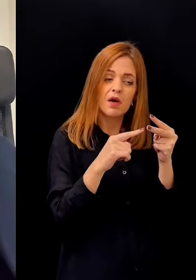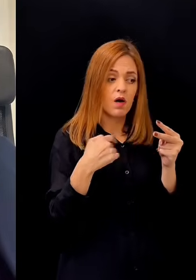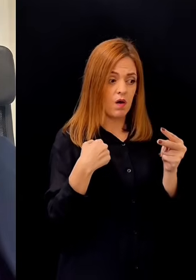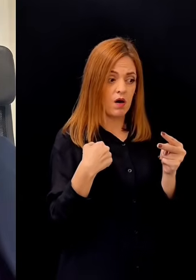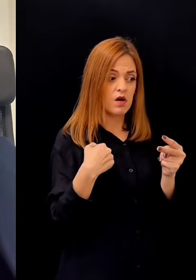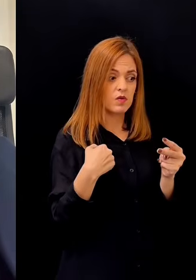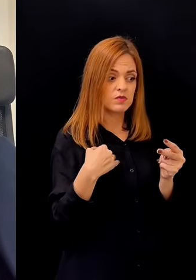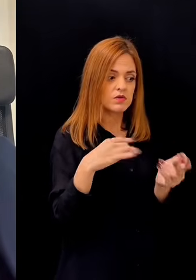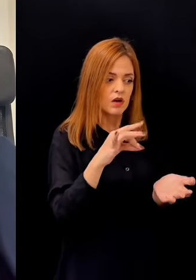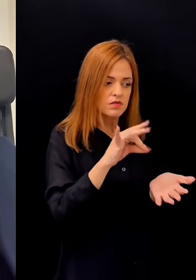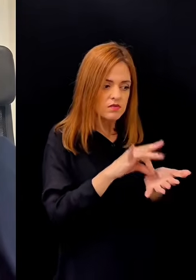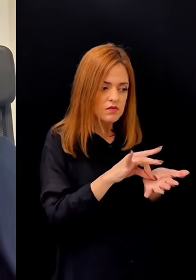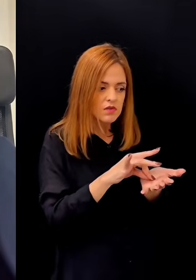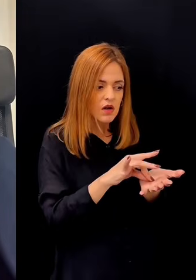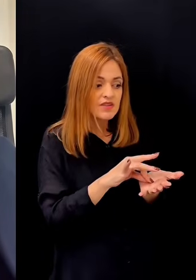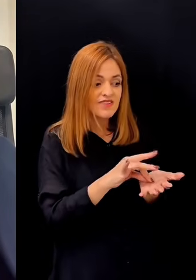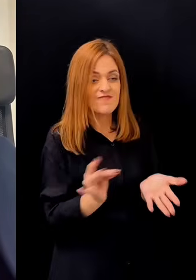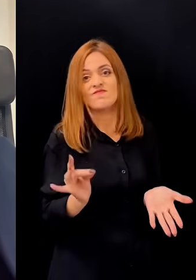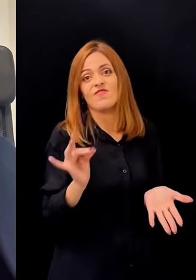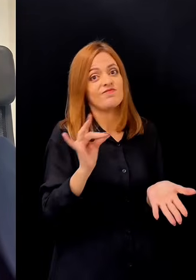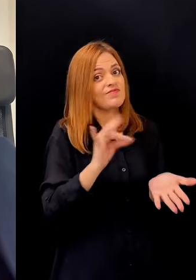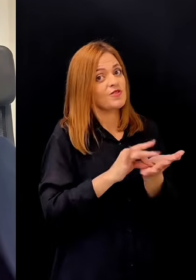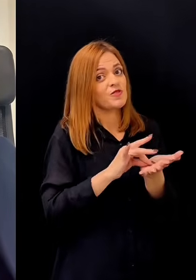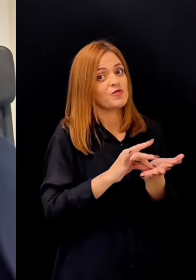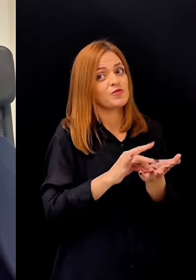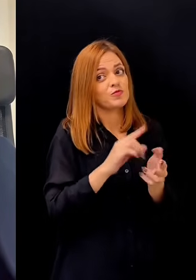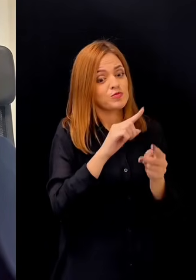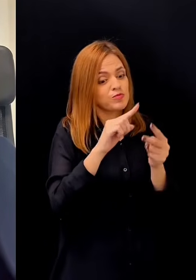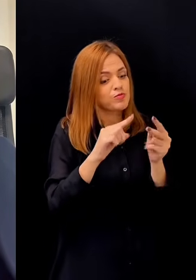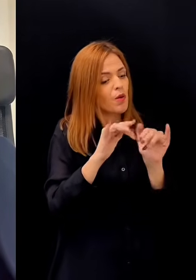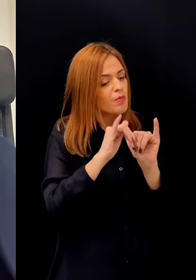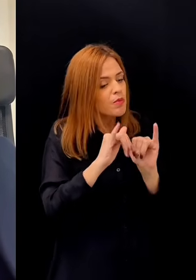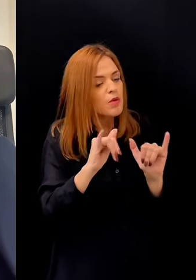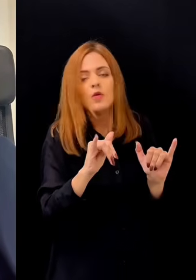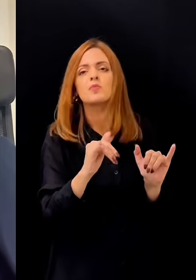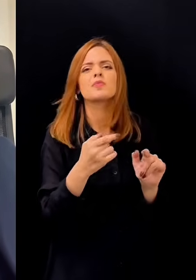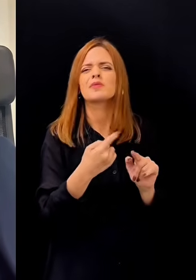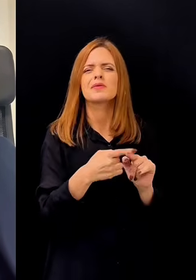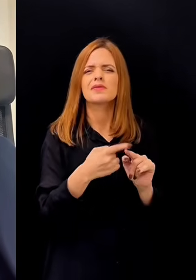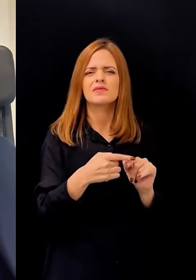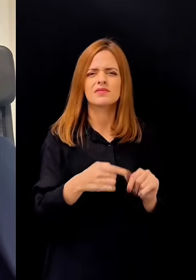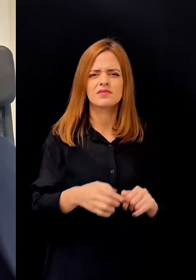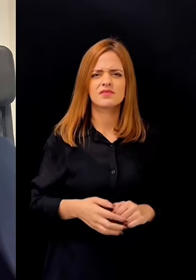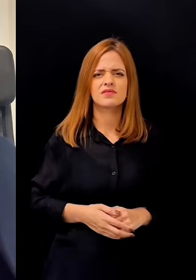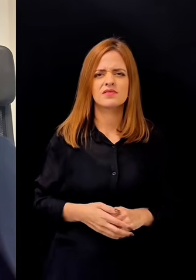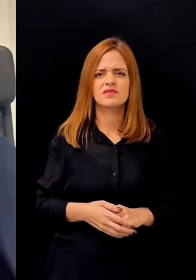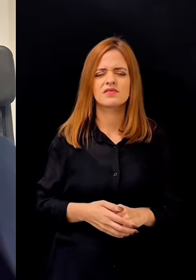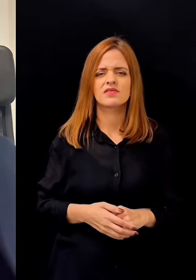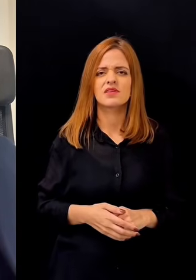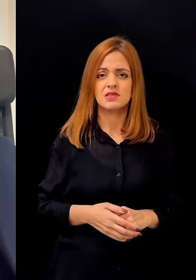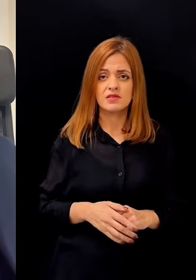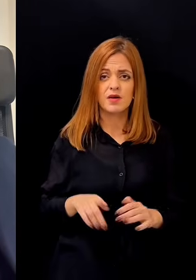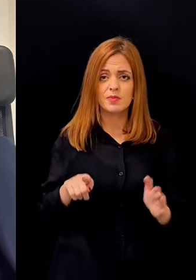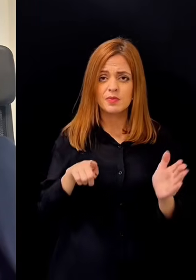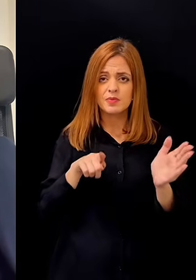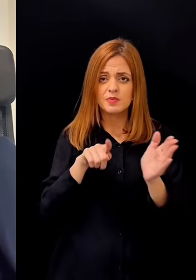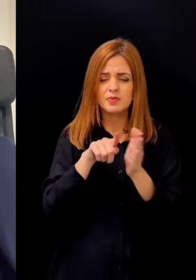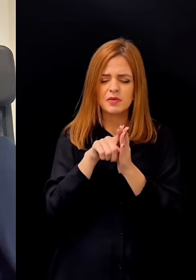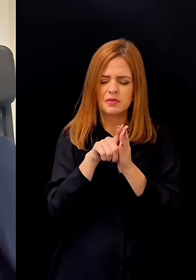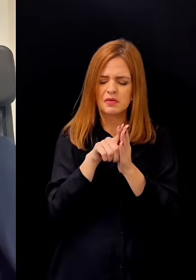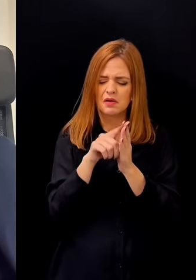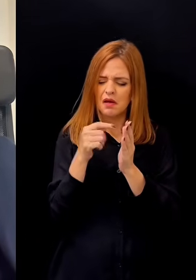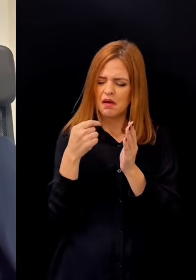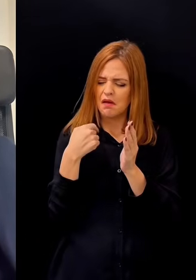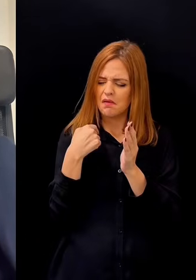verdade duas vezes para Nicodemos? Essa é a pergunta que eu me